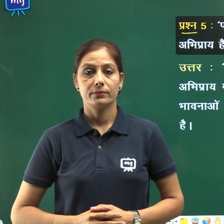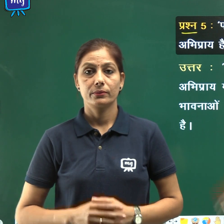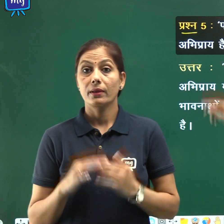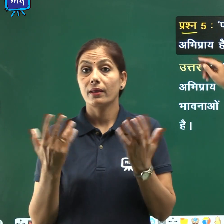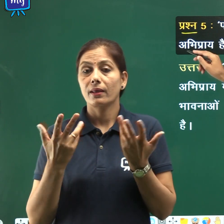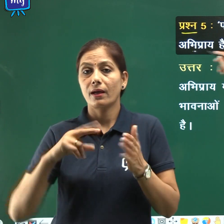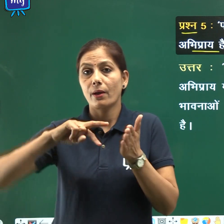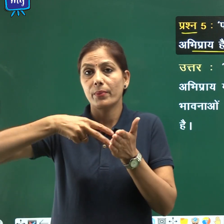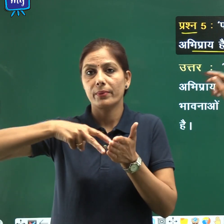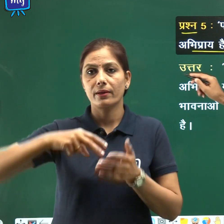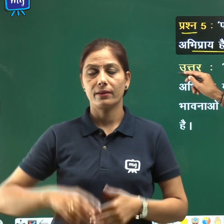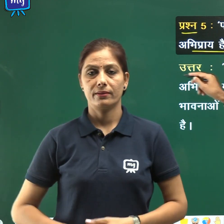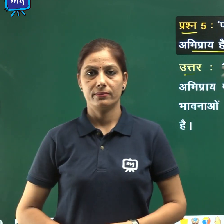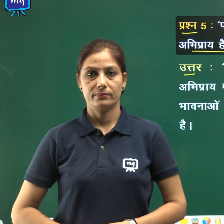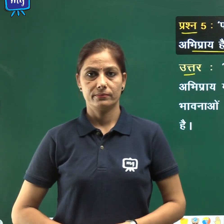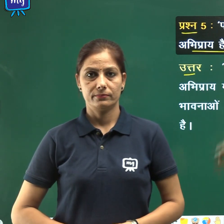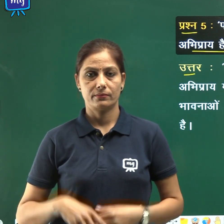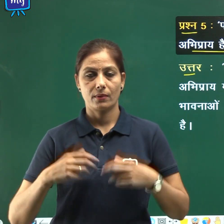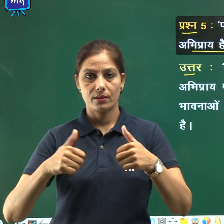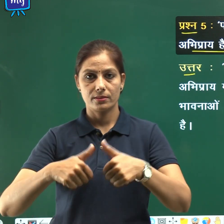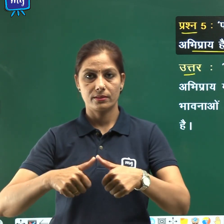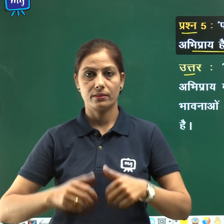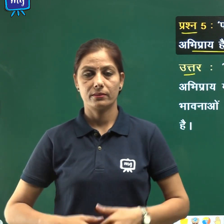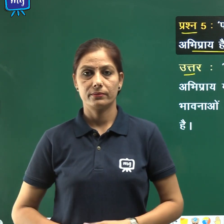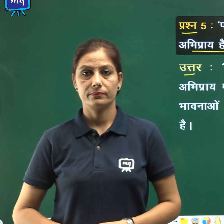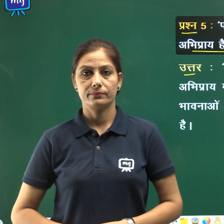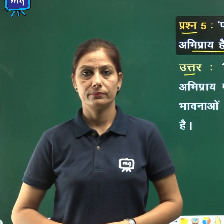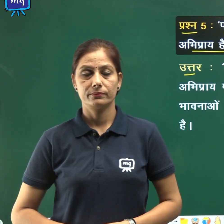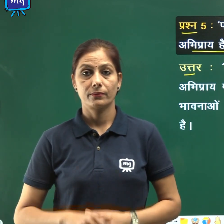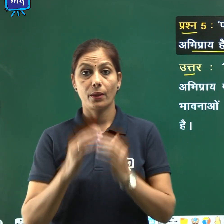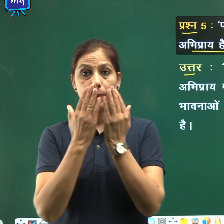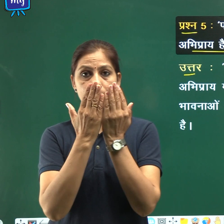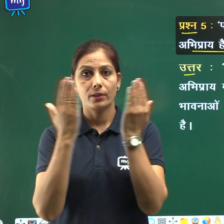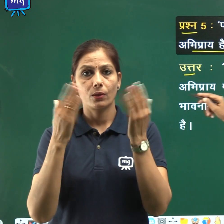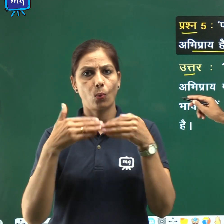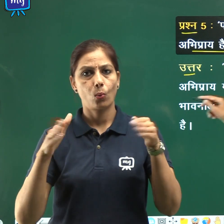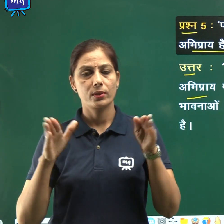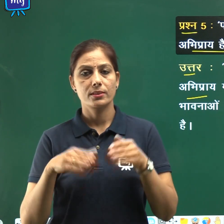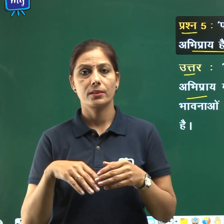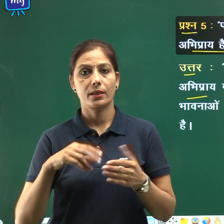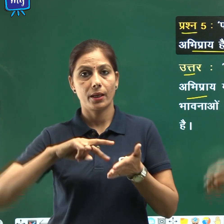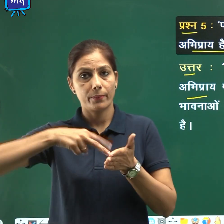क्या अभिप्राय है? उत्तर है पर्दा खोलने से अभिप्राय